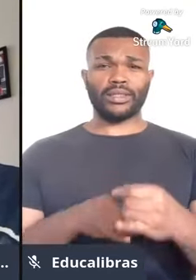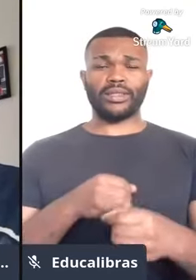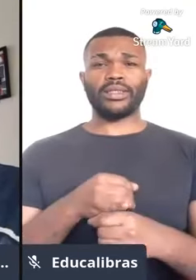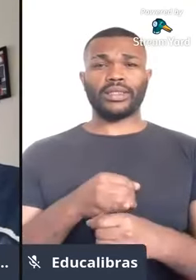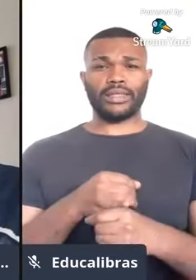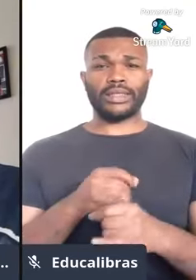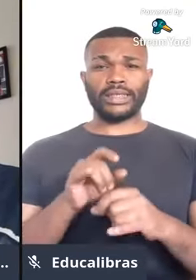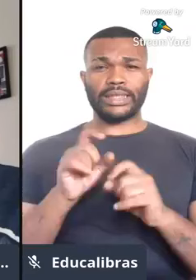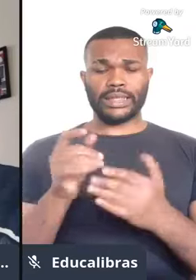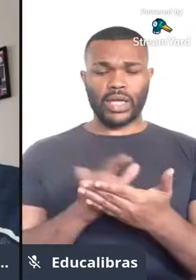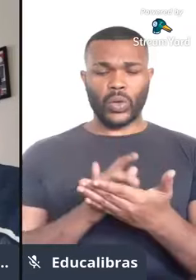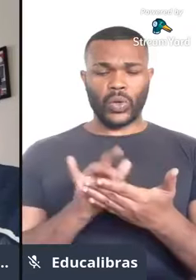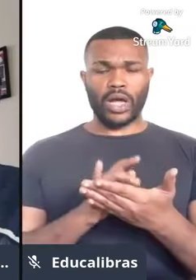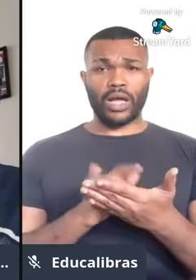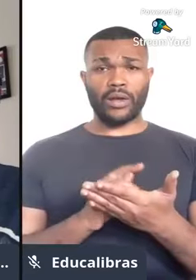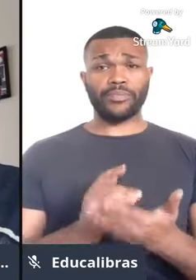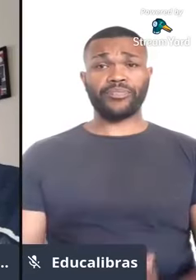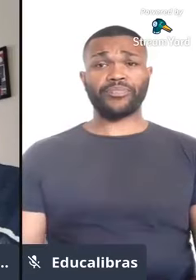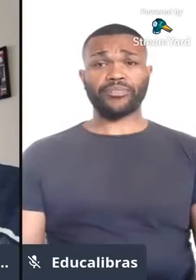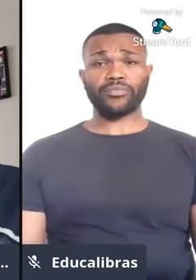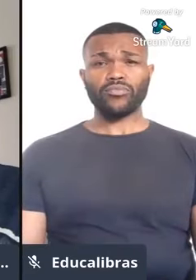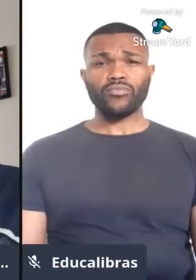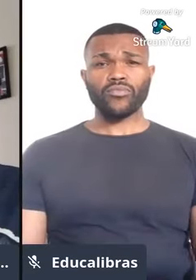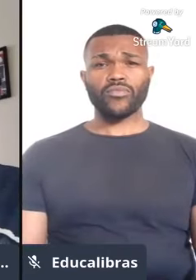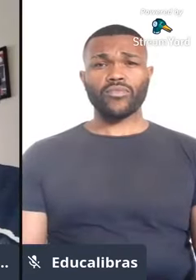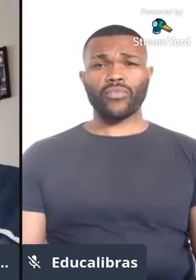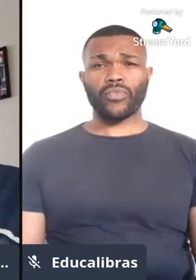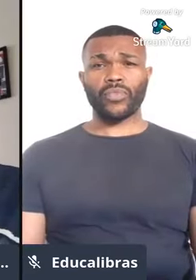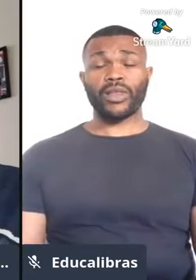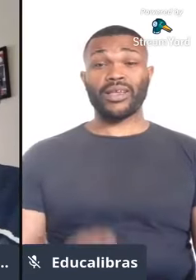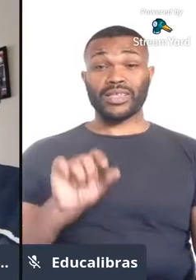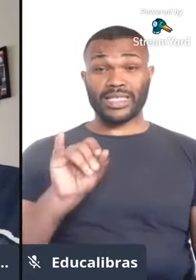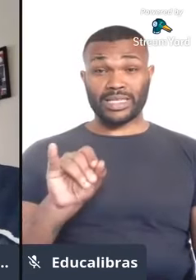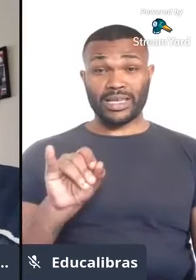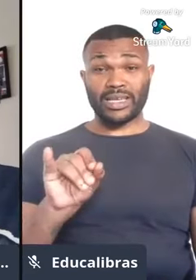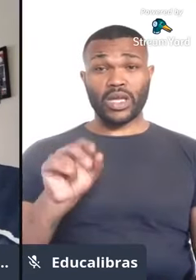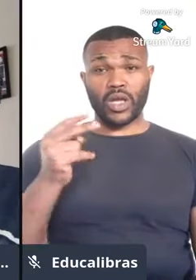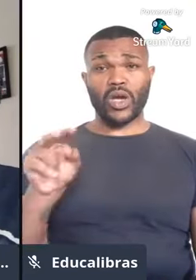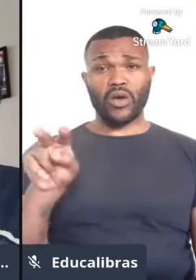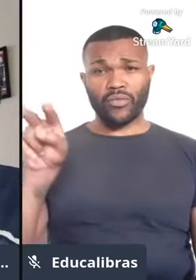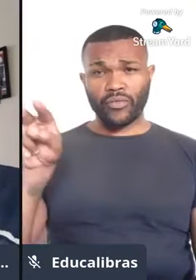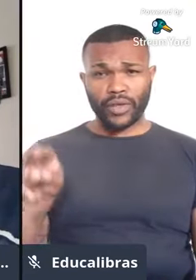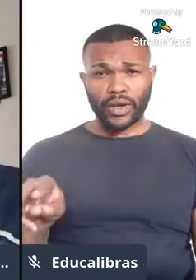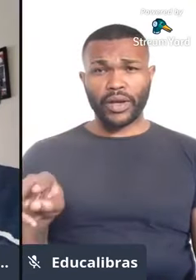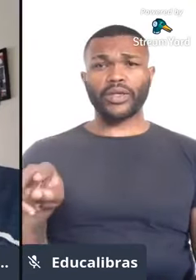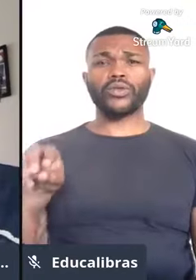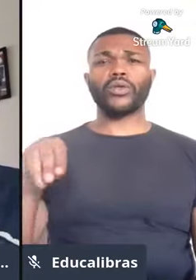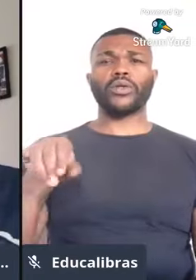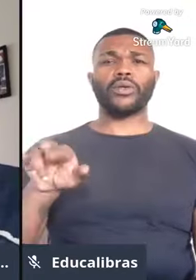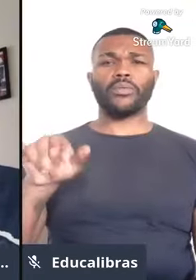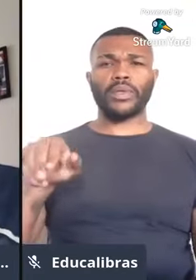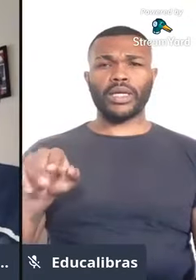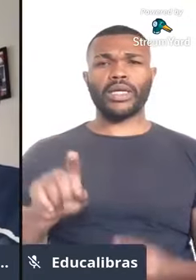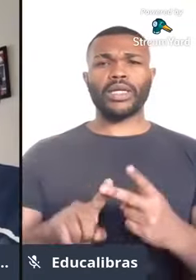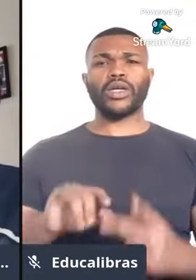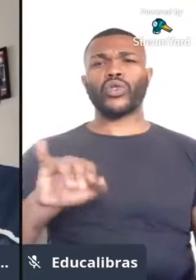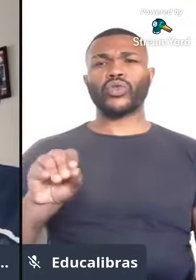Então, mas aí a imagem, eu estou vendo aqui Nívia Carvalho, Érica Silva, José Vitorino,